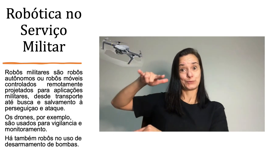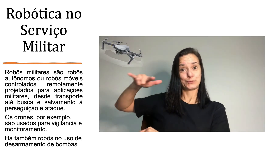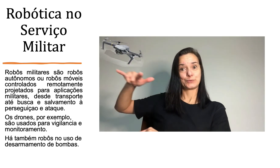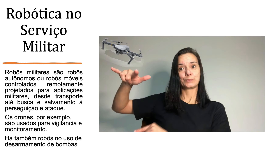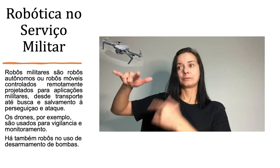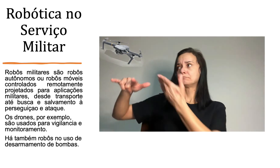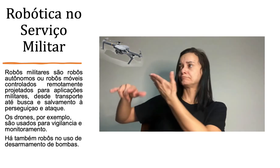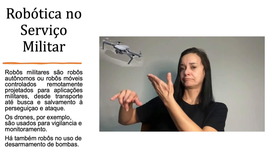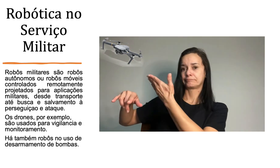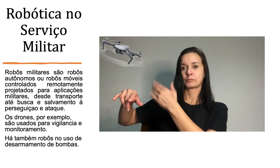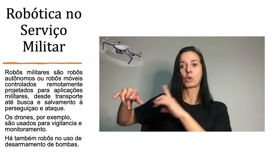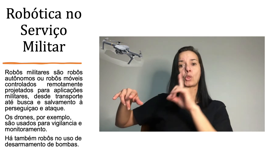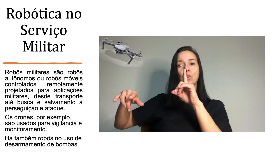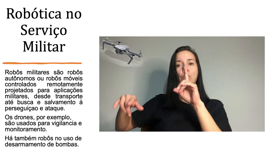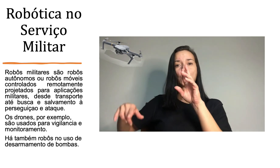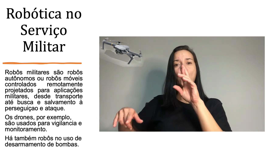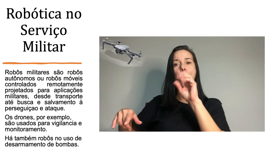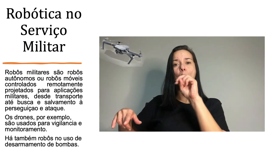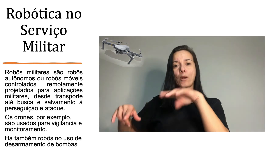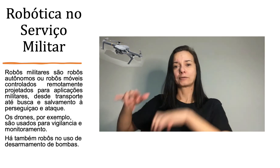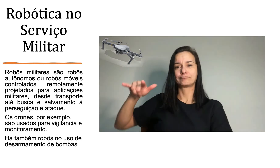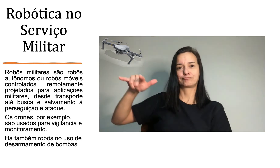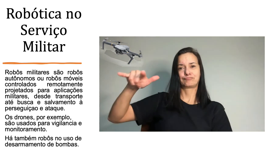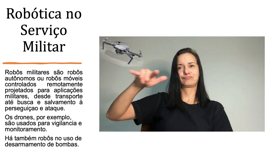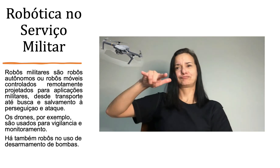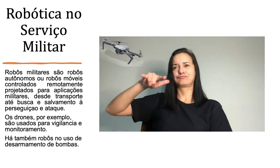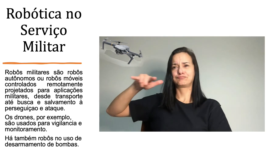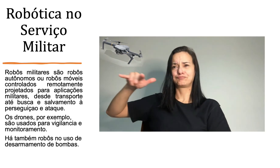Os drones, por exemplo,